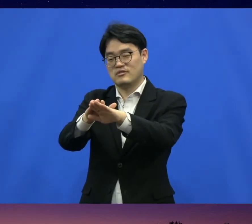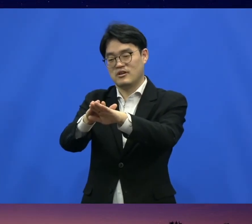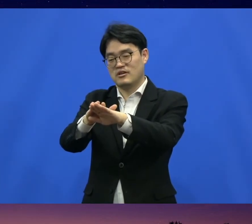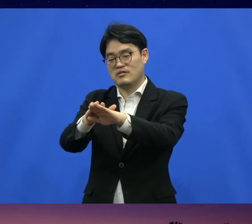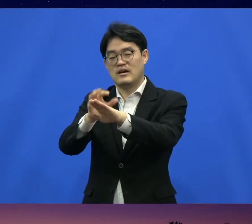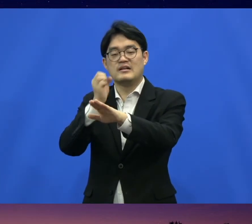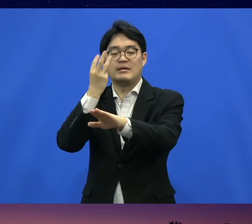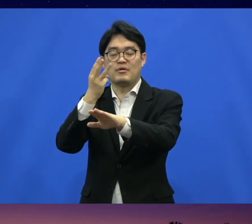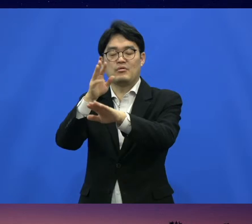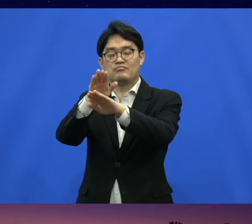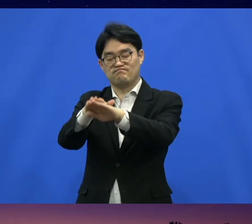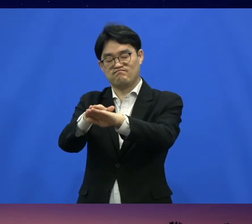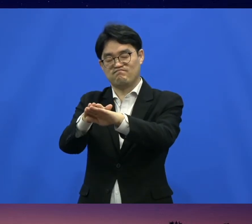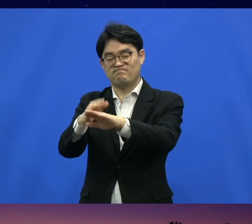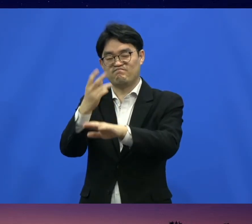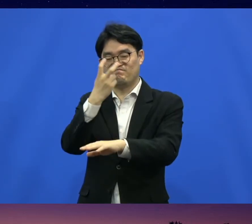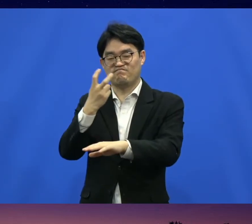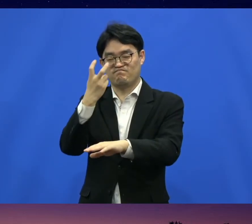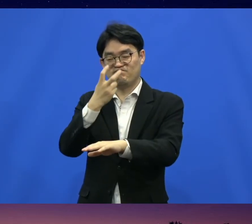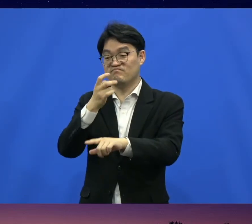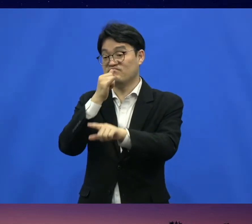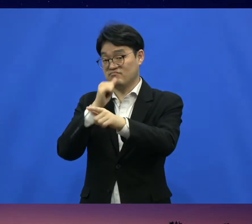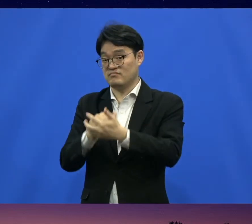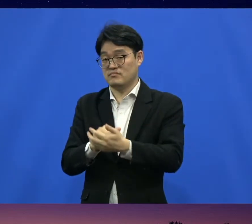기꺼이 받아들였어요. 이게 믿음이에요, 여러분.